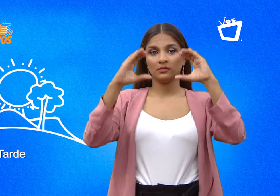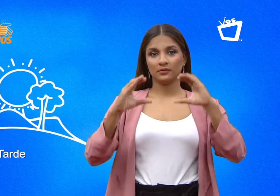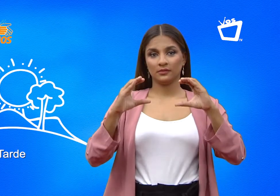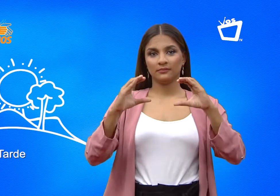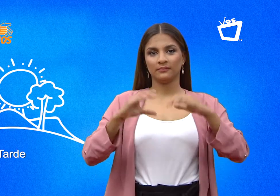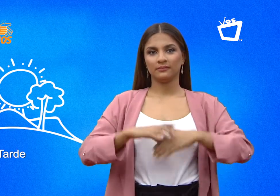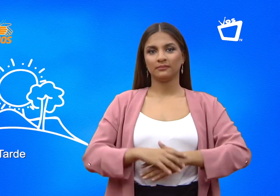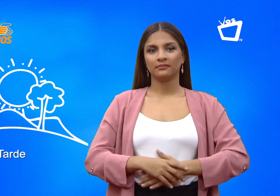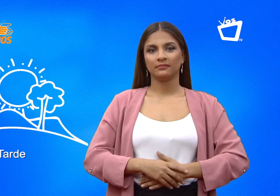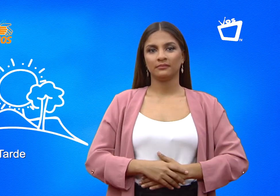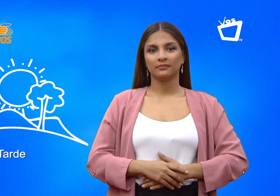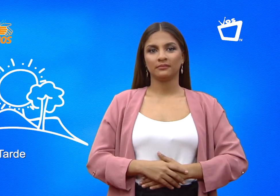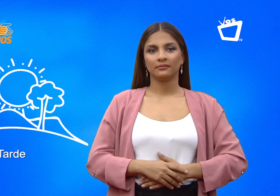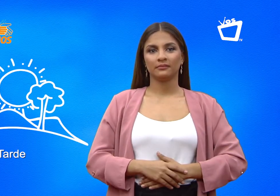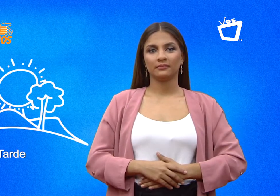Tarde.